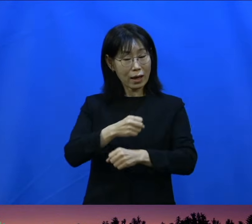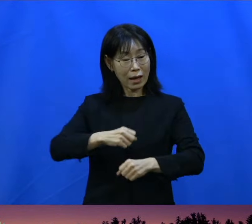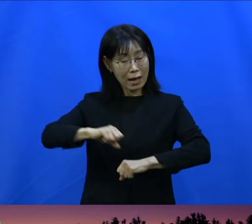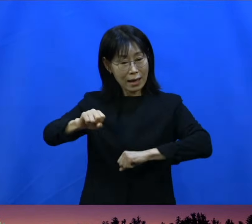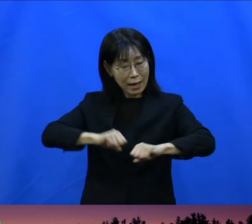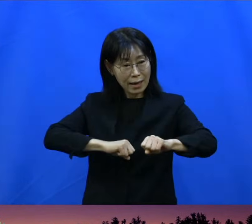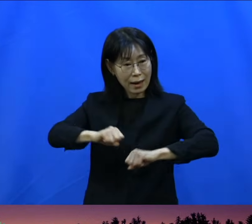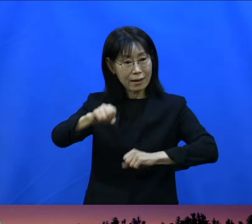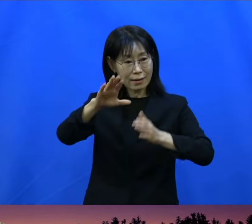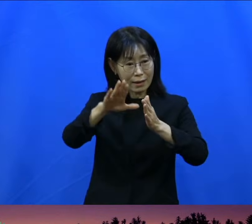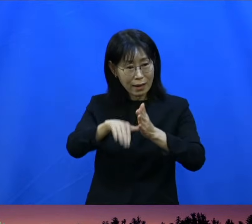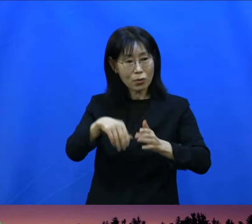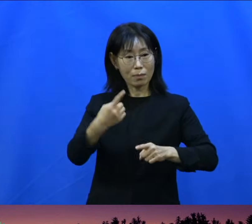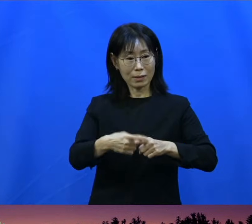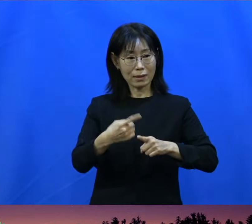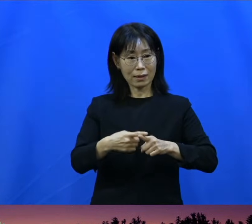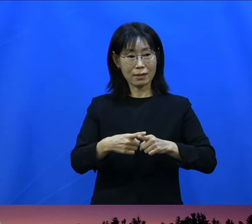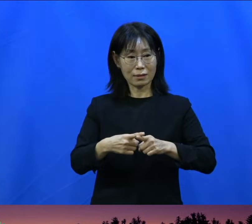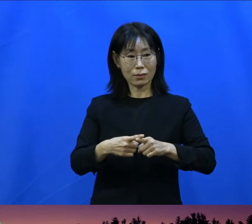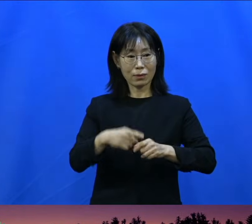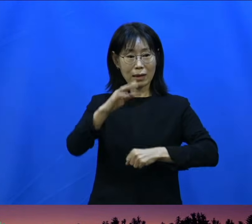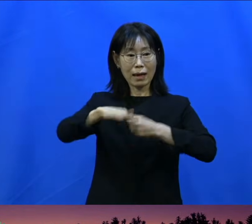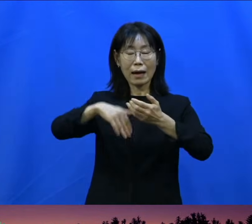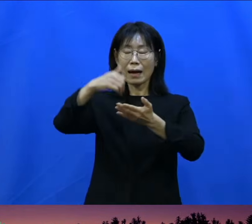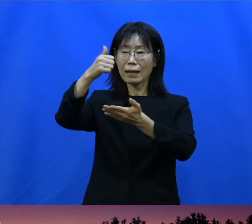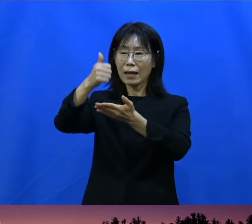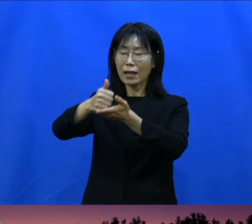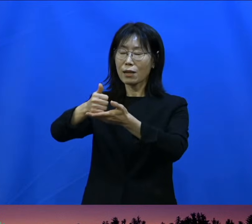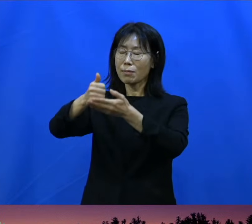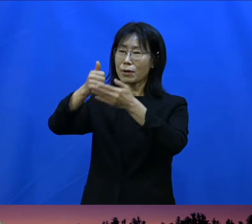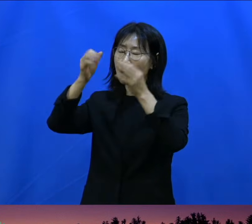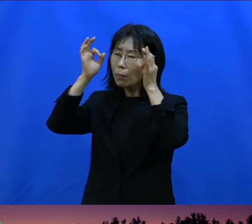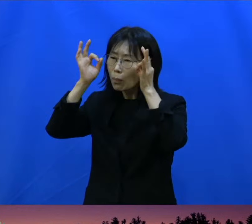아니고 진짜 비전은 뭐냐면 하나님을 보는 것입니다.